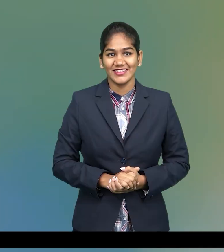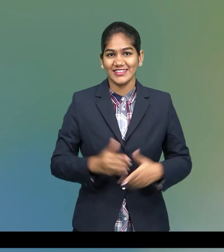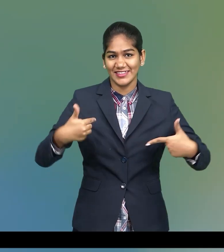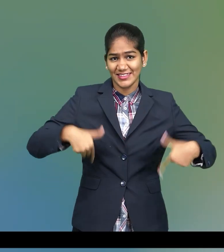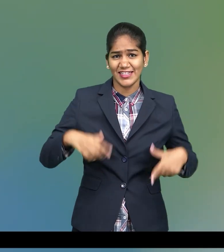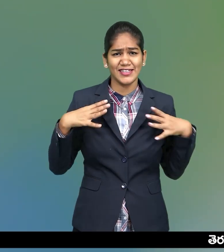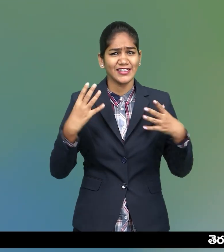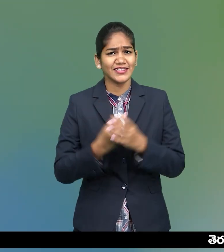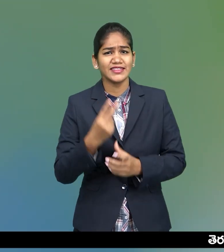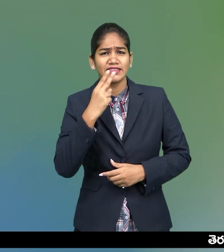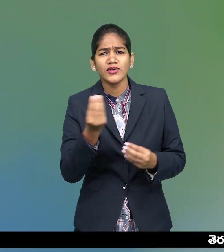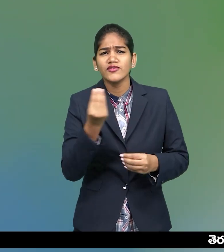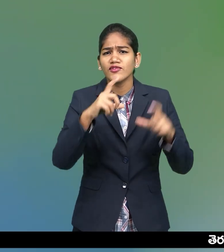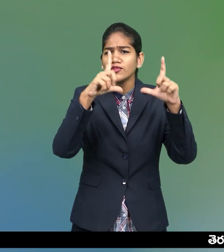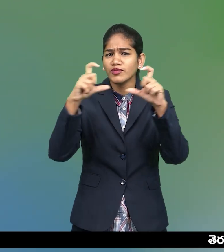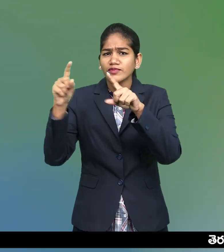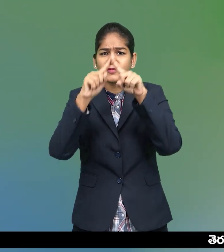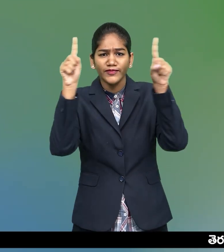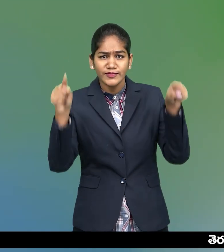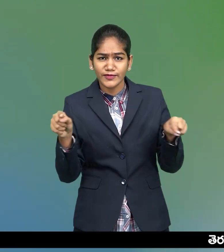చూద్దాం తెరపై కొన్ని చిత్రాలు.